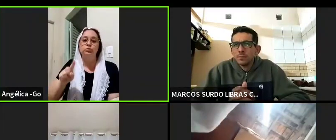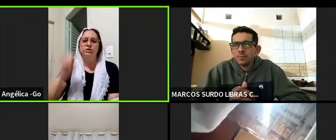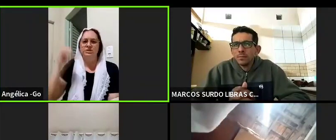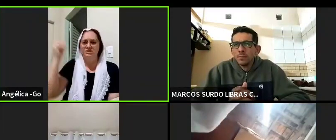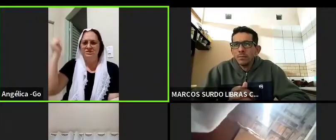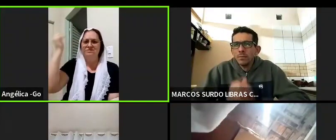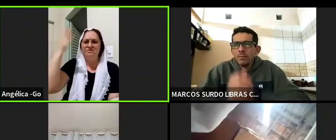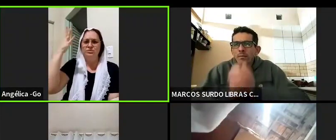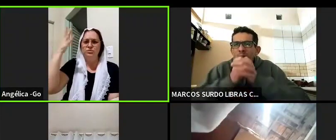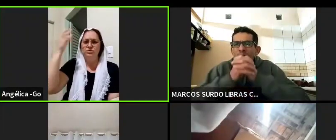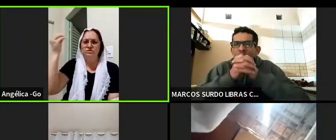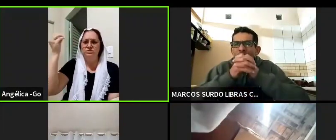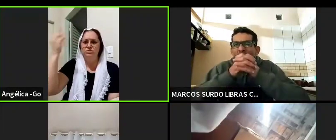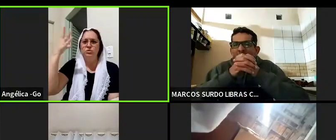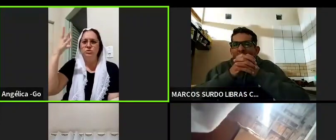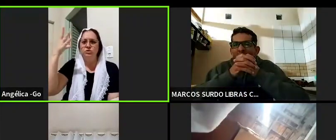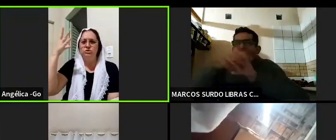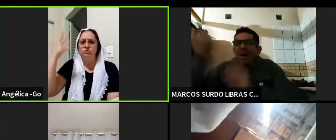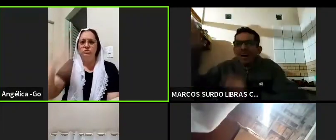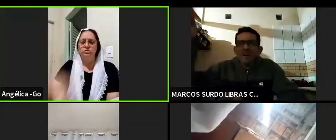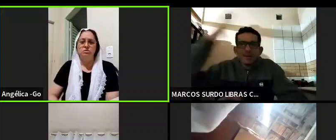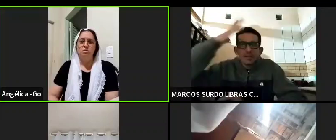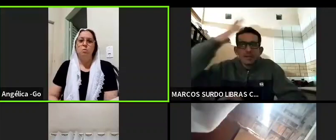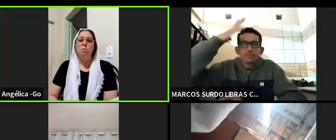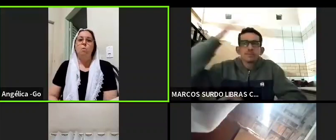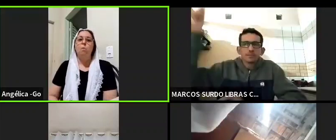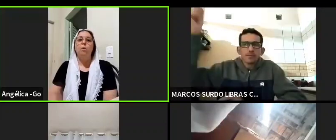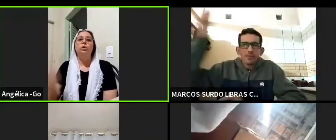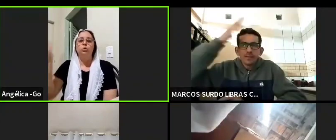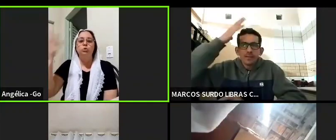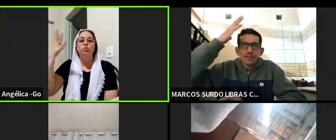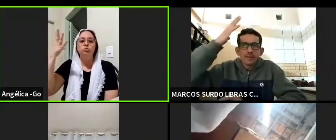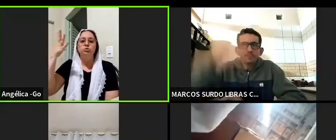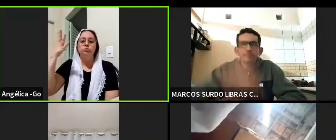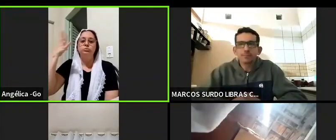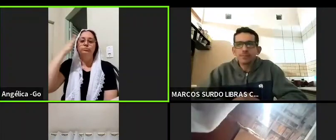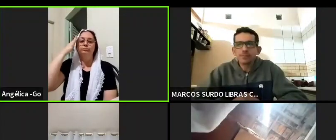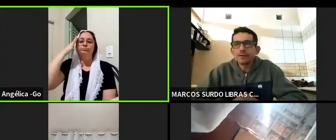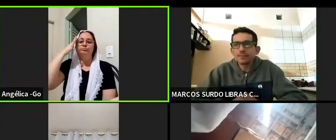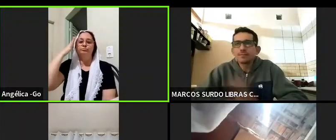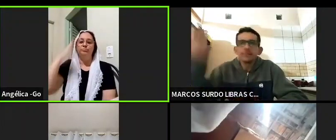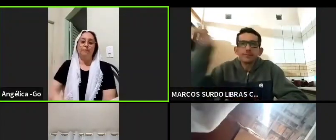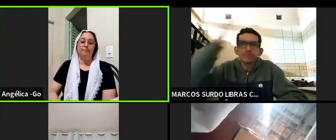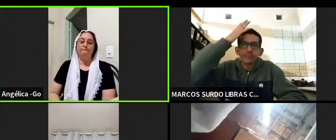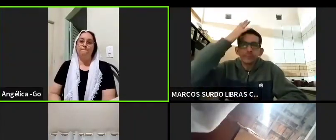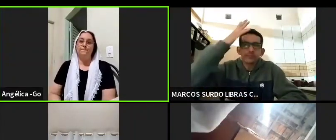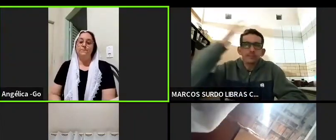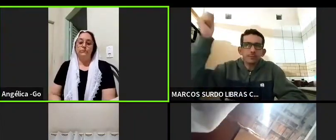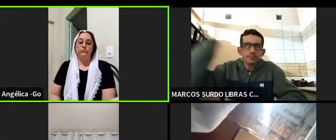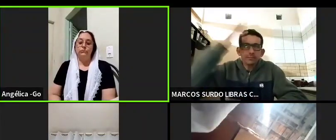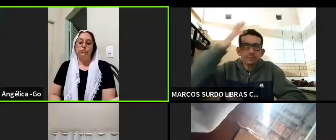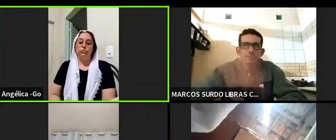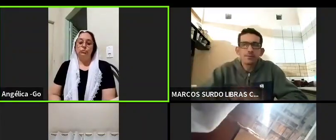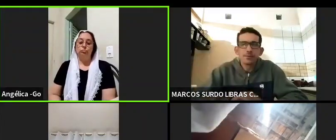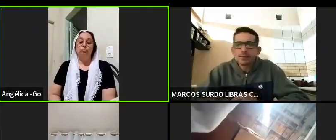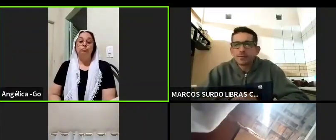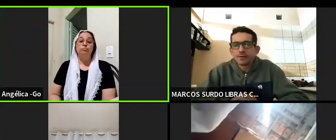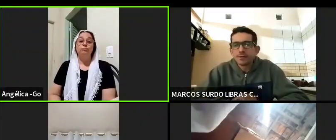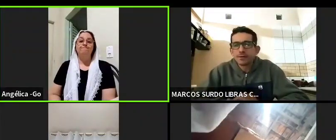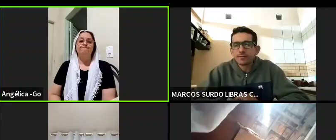Então, Deus, ele fala que ele é a tua sombra. Dá para você perceber que 24 horas ele está com